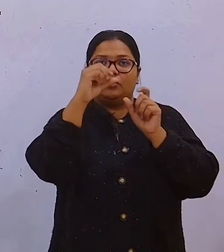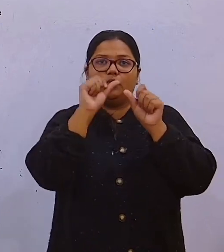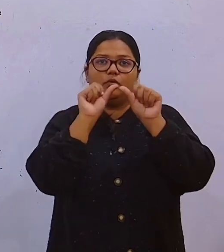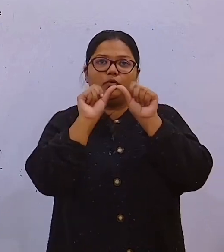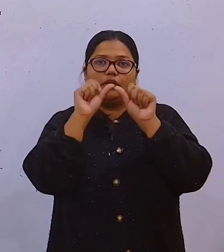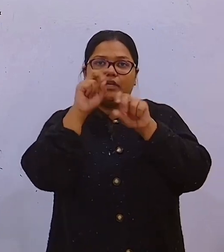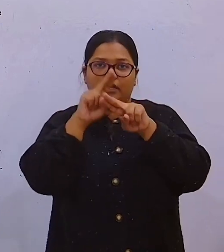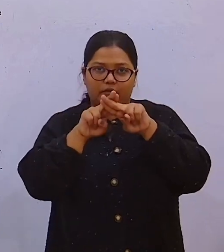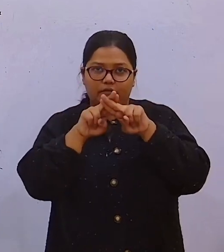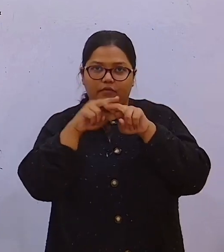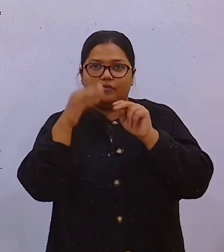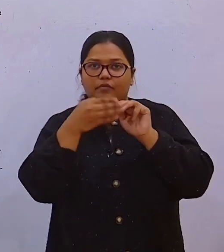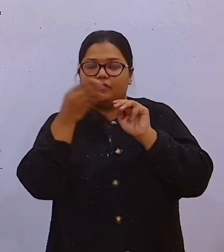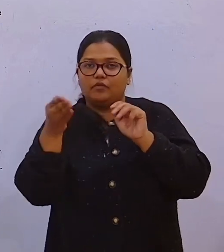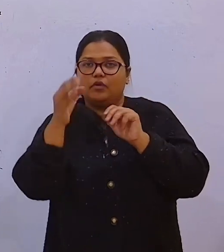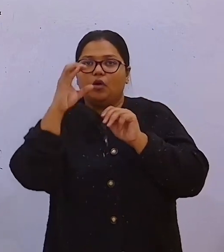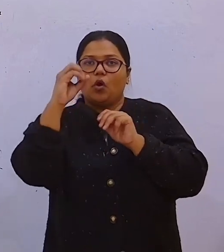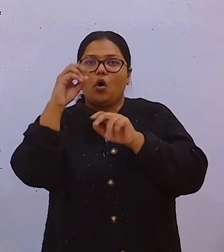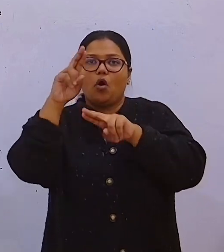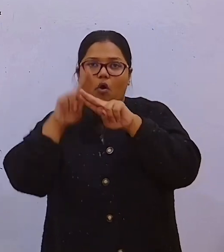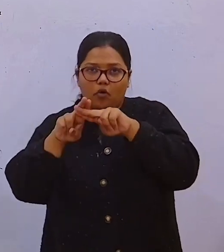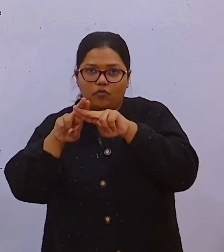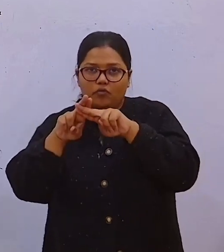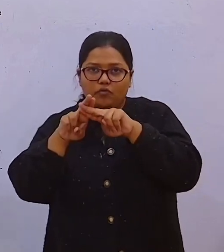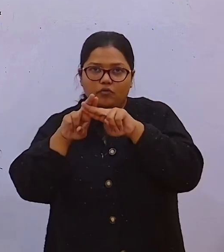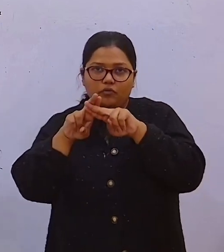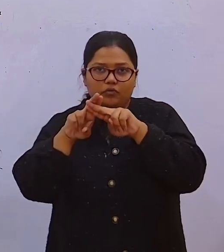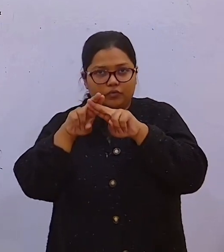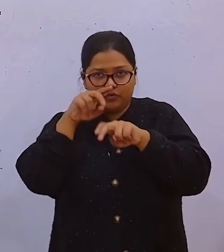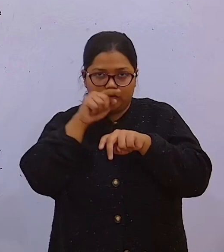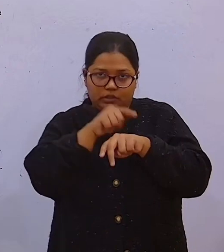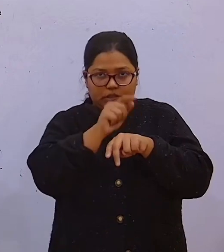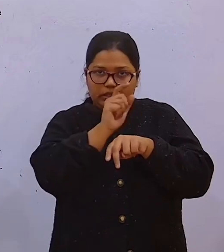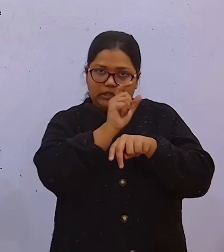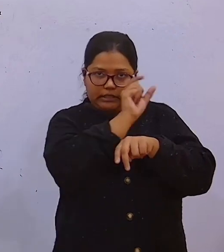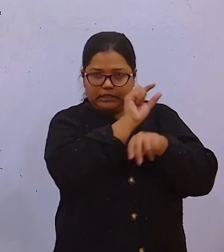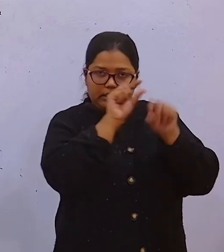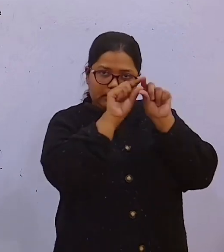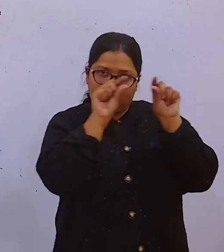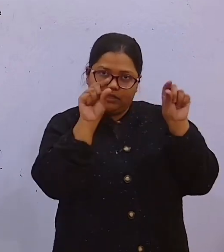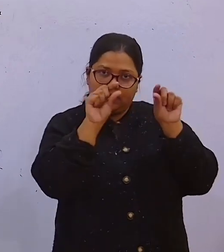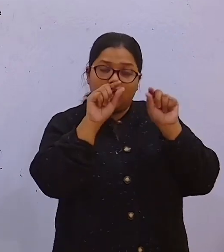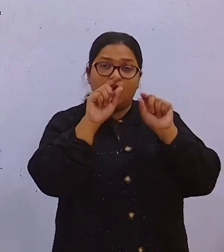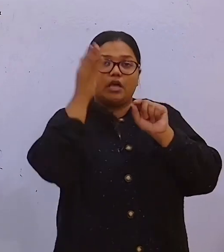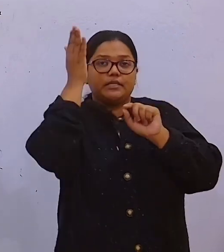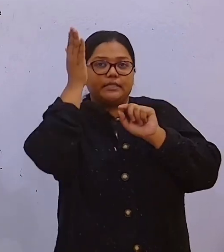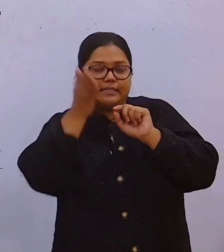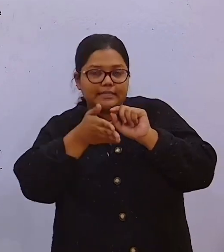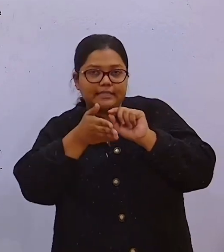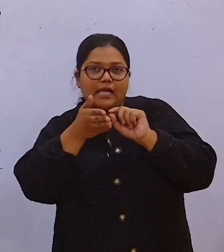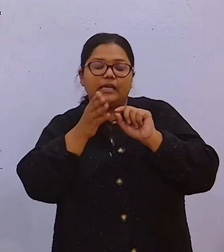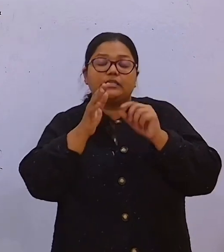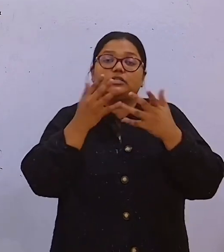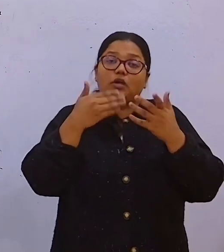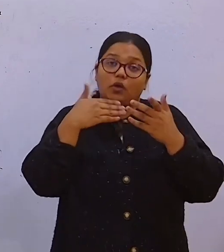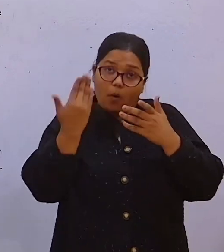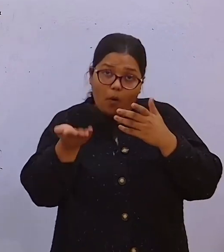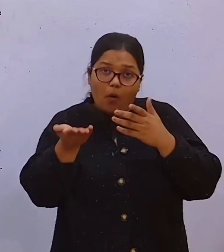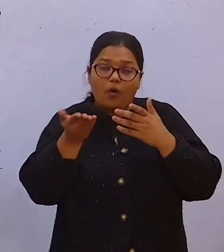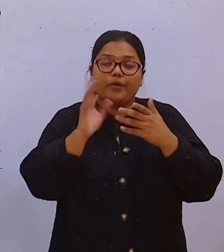पीस ऑफ, अथवा लॉज ऑफ, लॉस कैसे स्पेलिंग